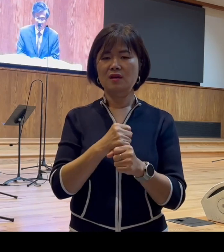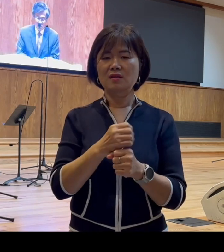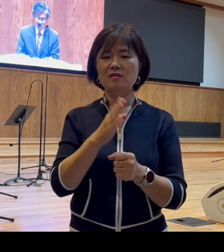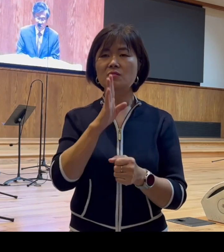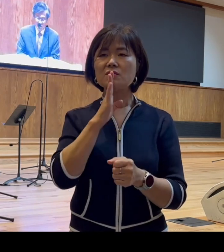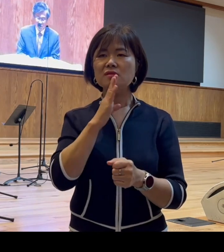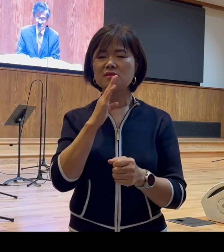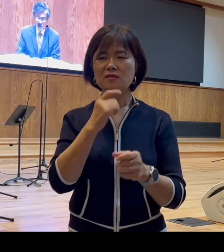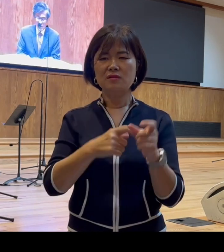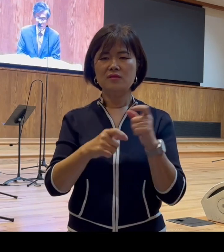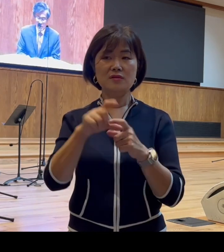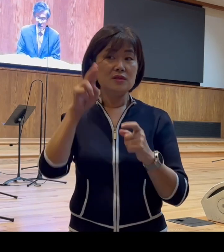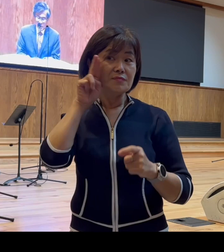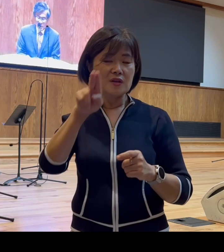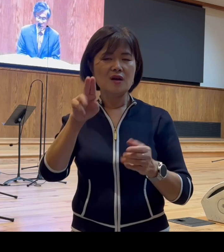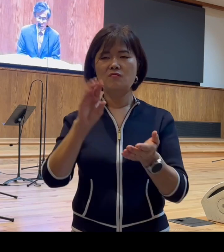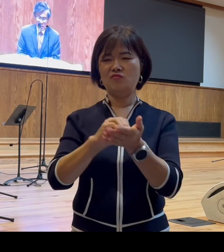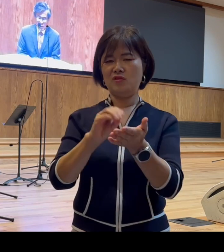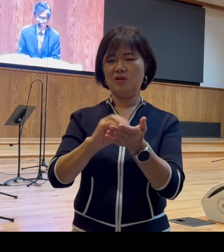더 심각해졌습니다.